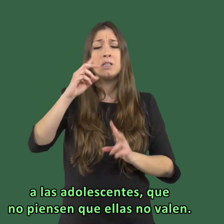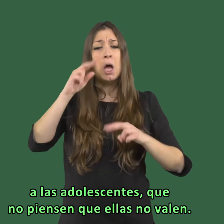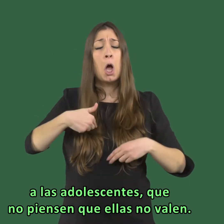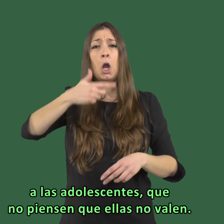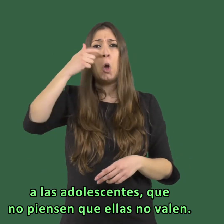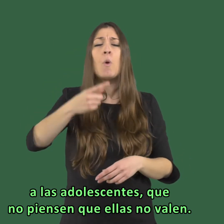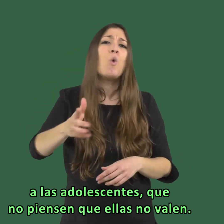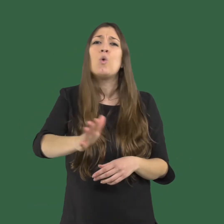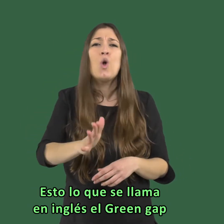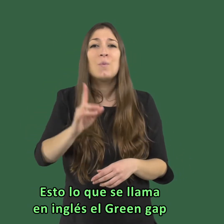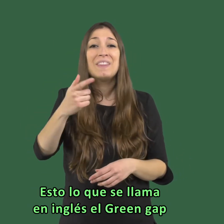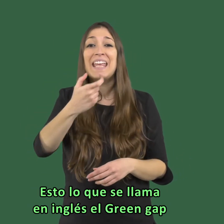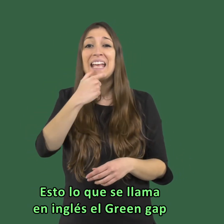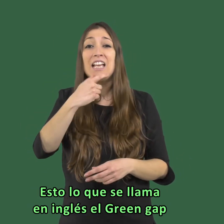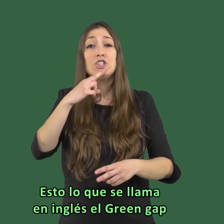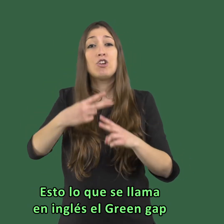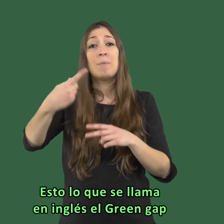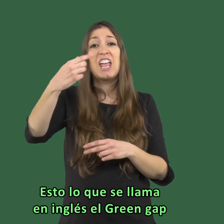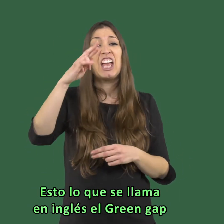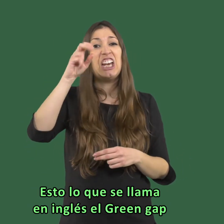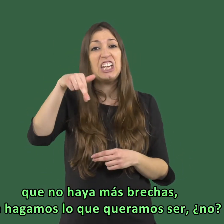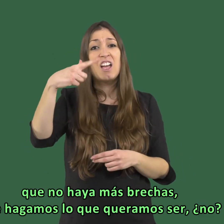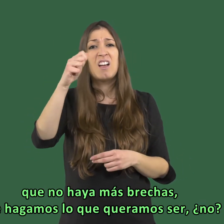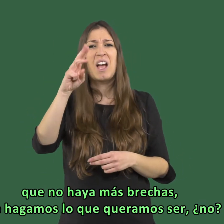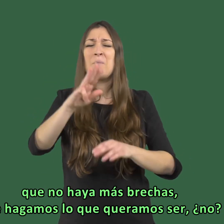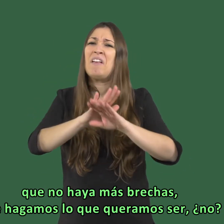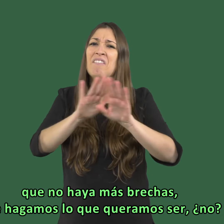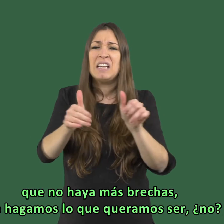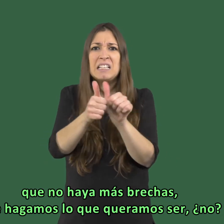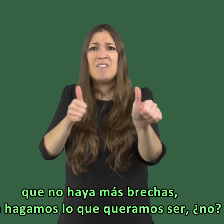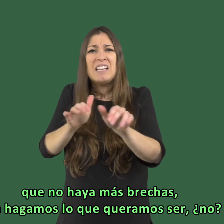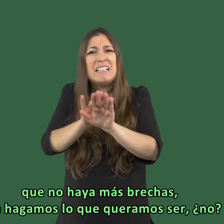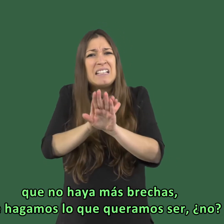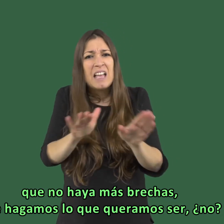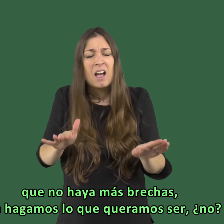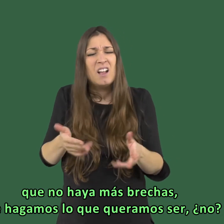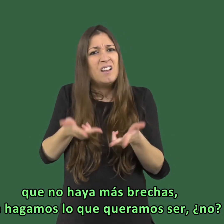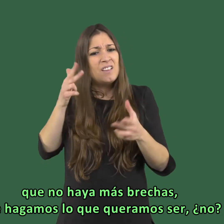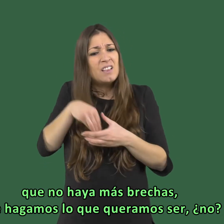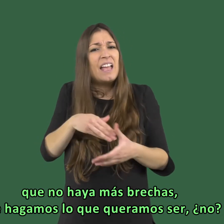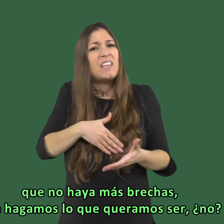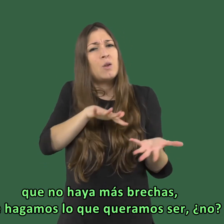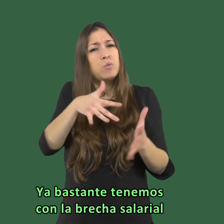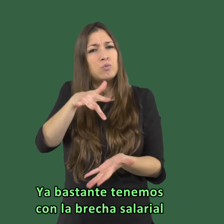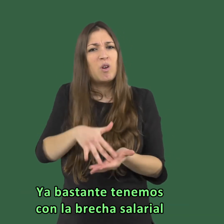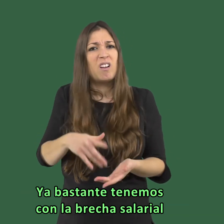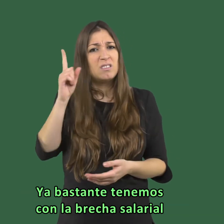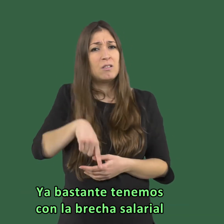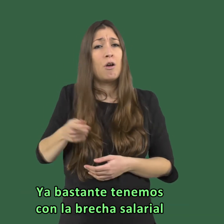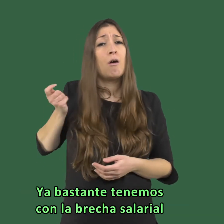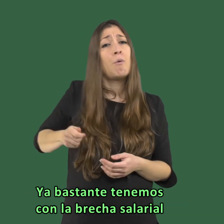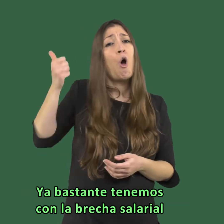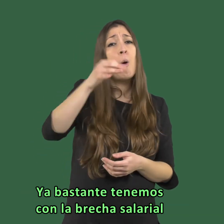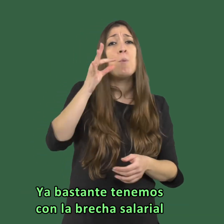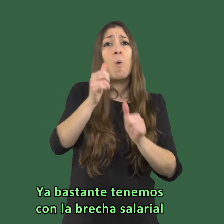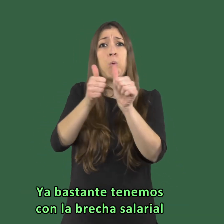piensen que ellas no valen. Esto es lo que se llama en inglés el dream gap, que no haya más brechas, que hagamos lo que queramos ser, ¿no? Ya bastante tenemos